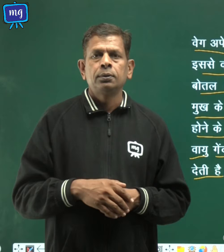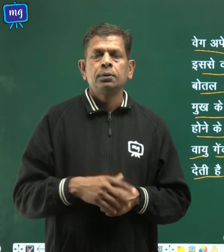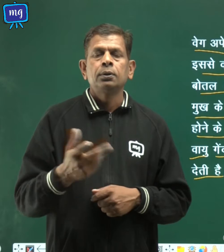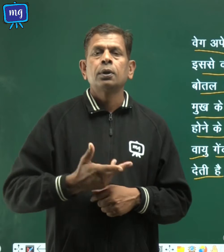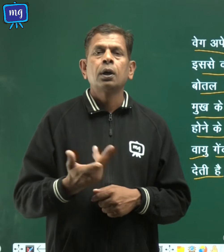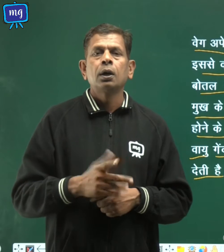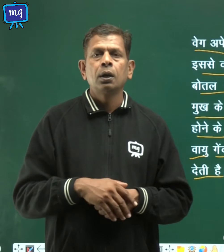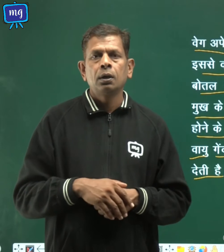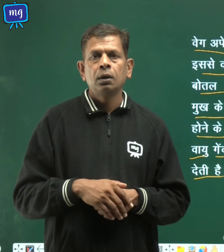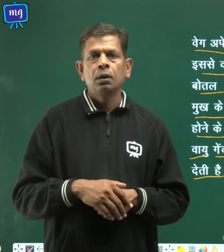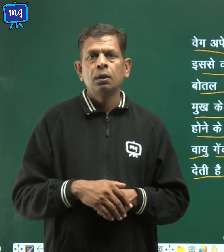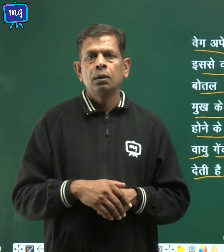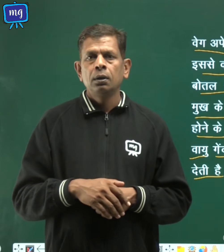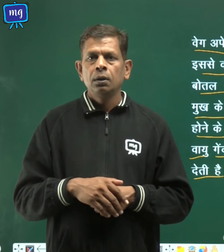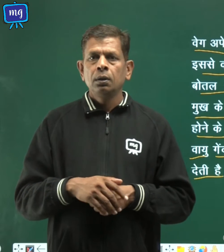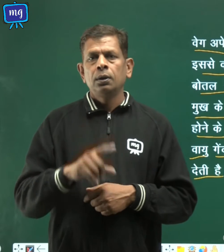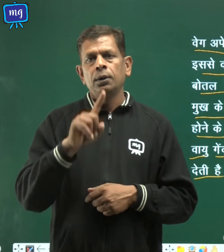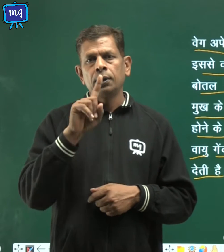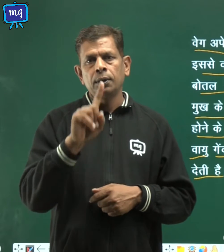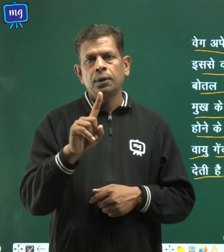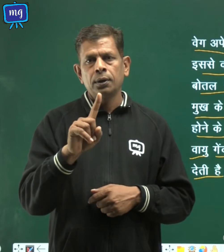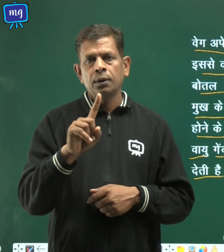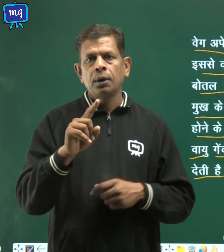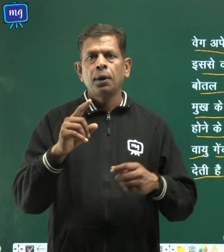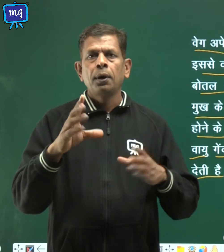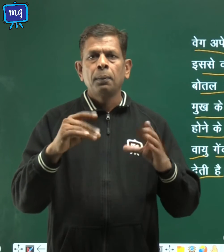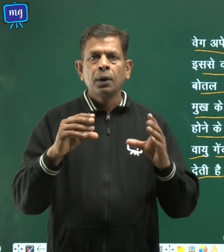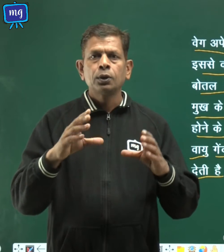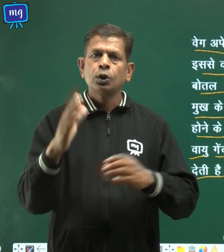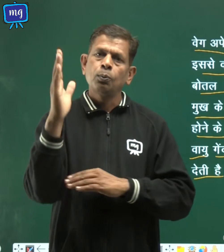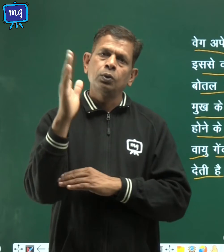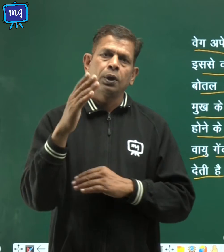क्या करना है आपको? एक प्लास्टिक की बोतल लोगे